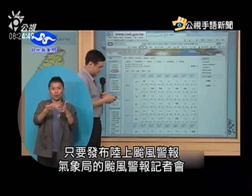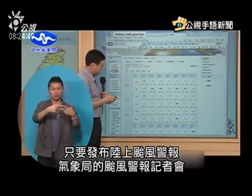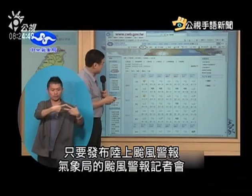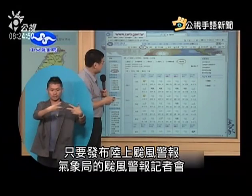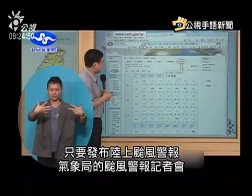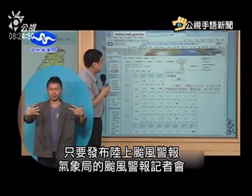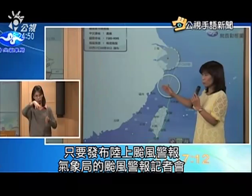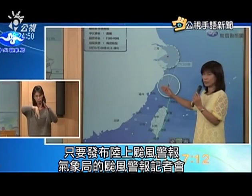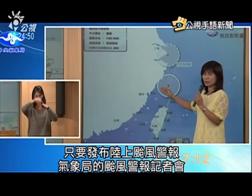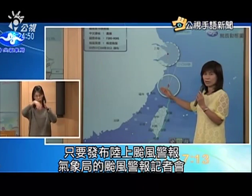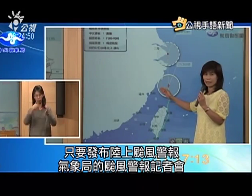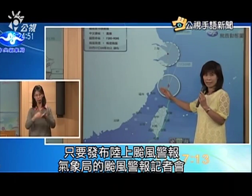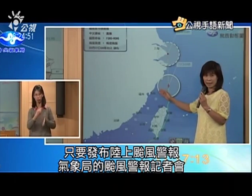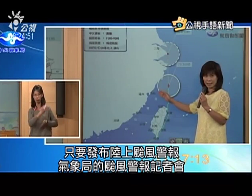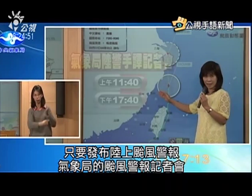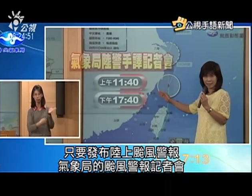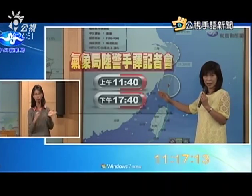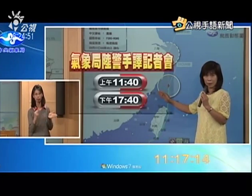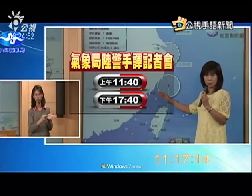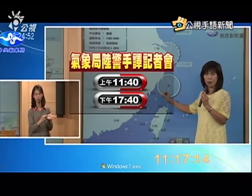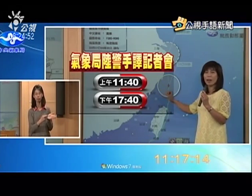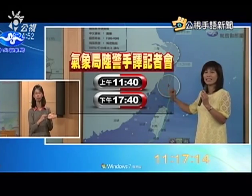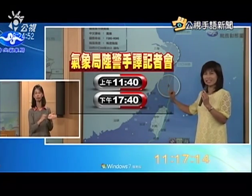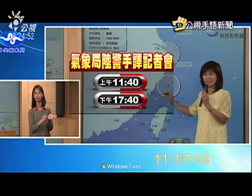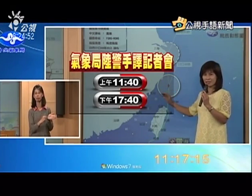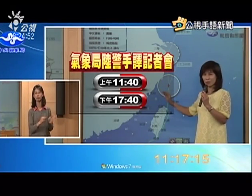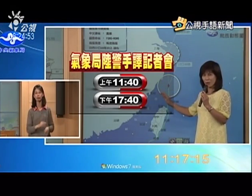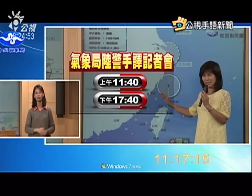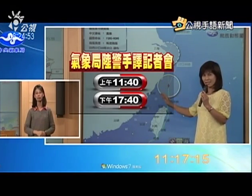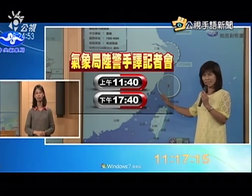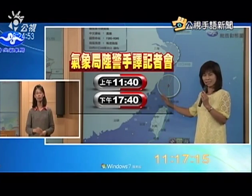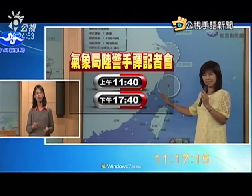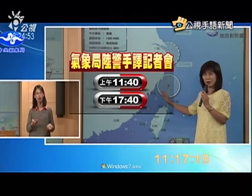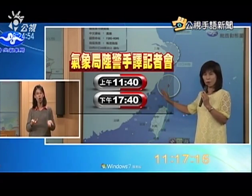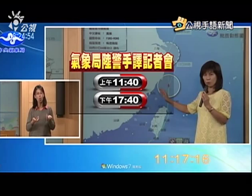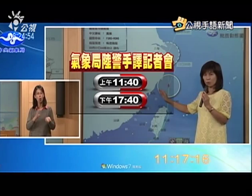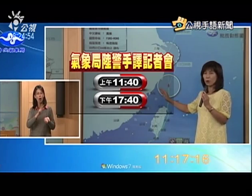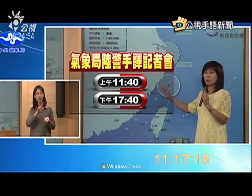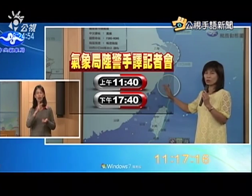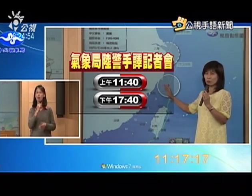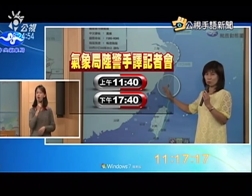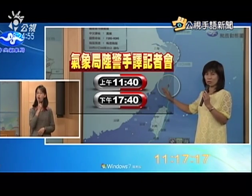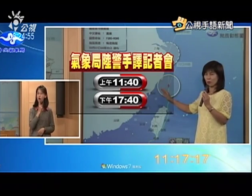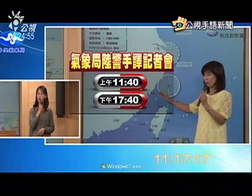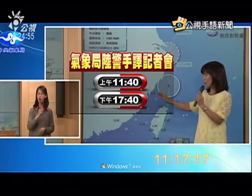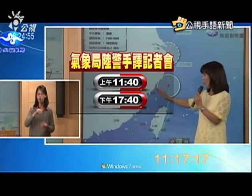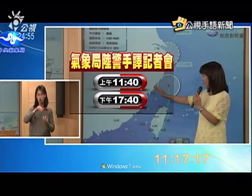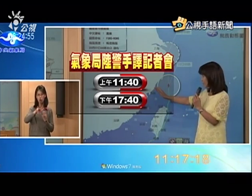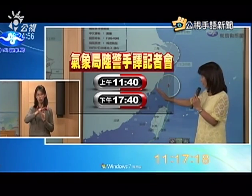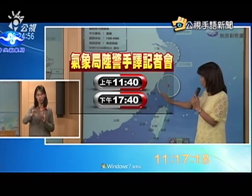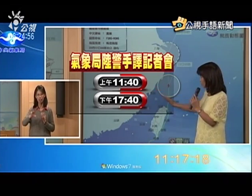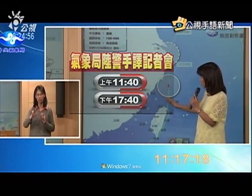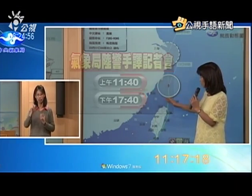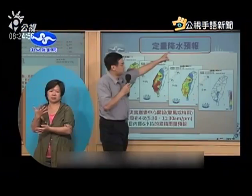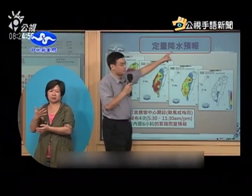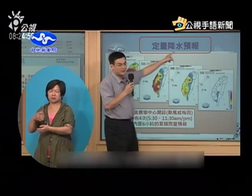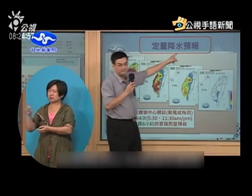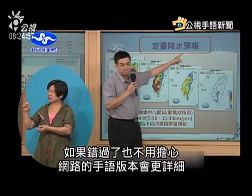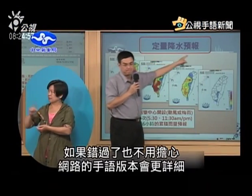局的台风警报记者会上午11:40跟下午5:40的记者会同步会有手语翻译。而如果错过